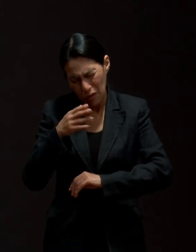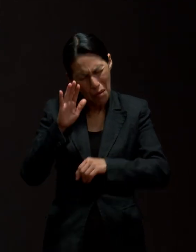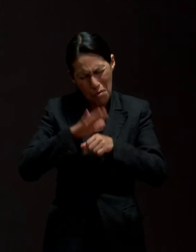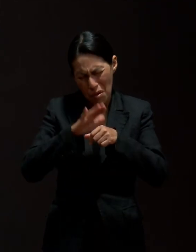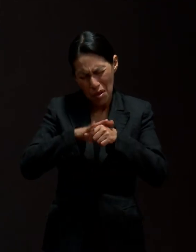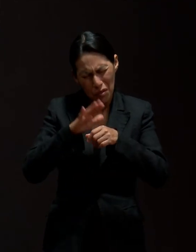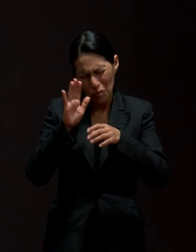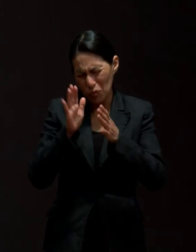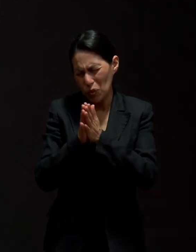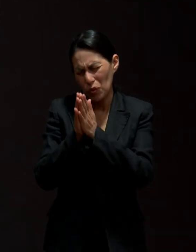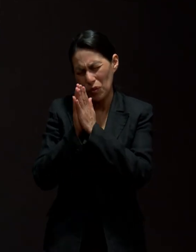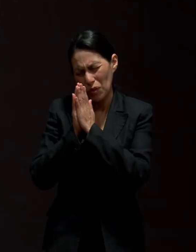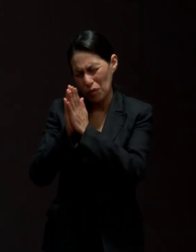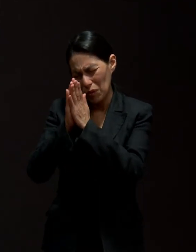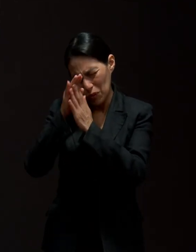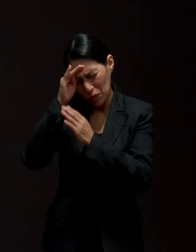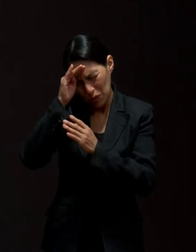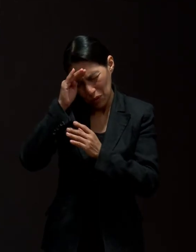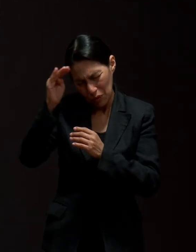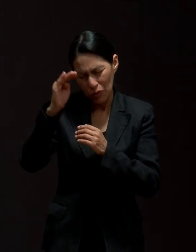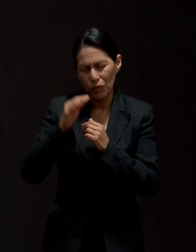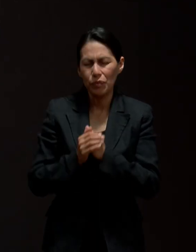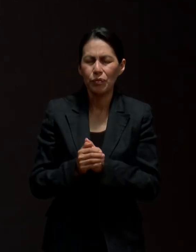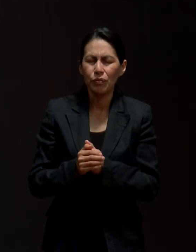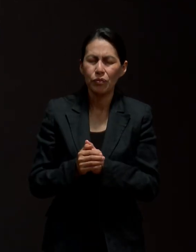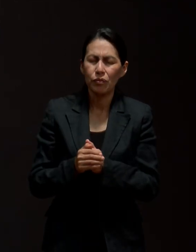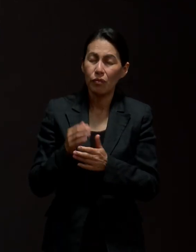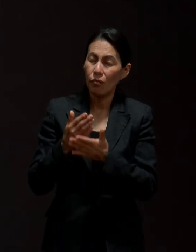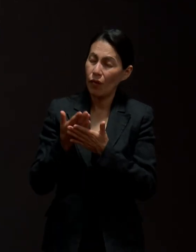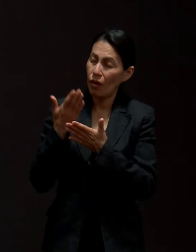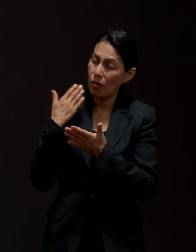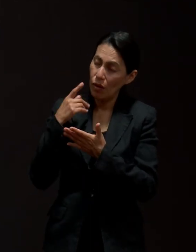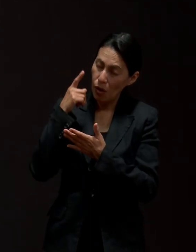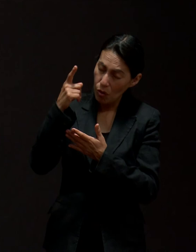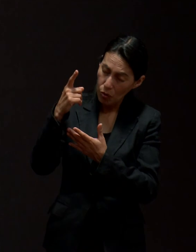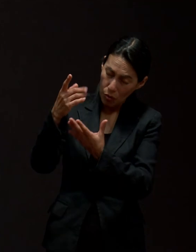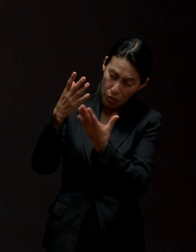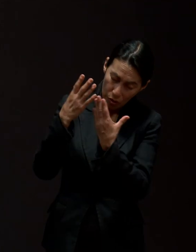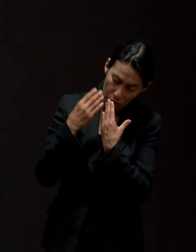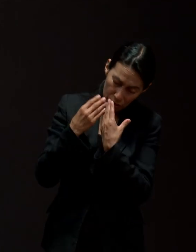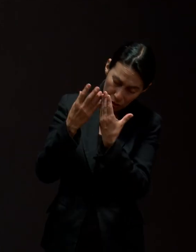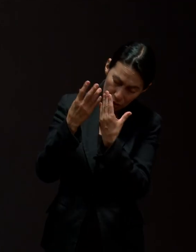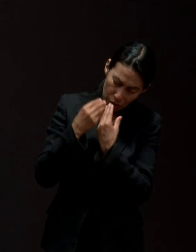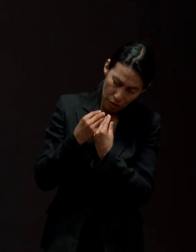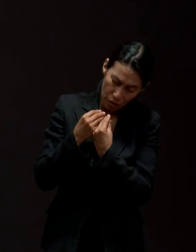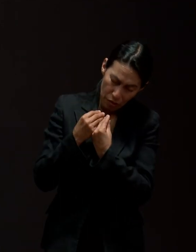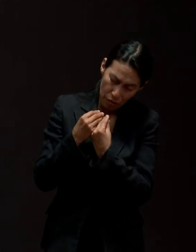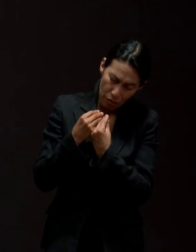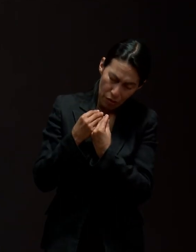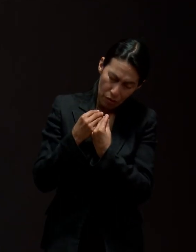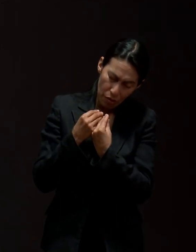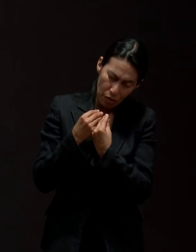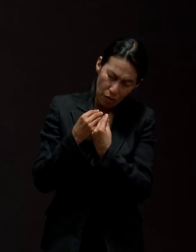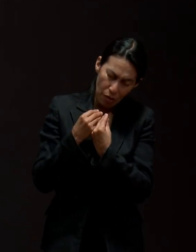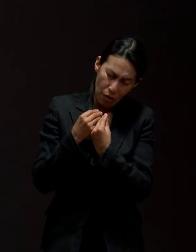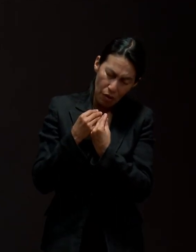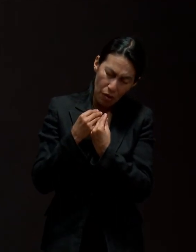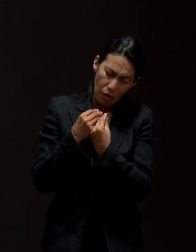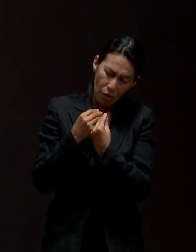más. Señor, tú nos has enseñado que nuestro amado